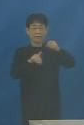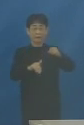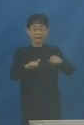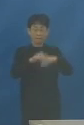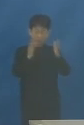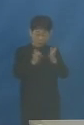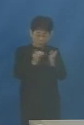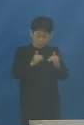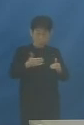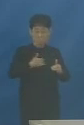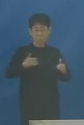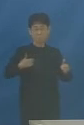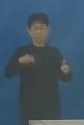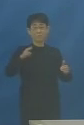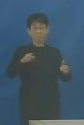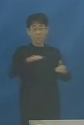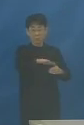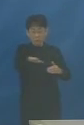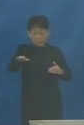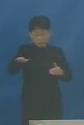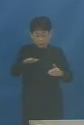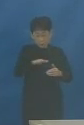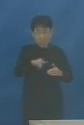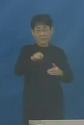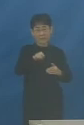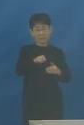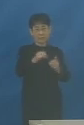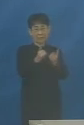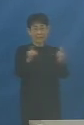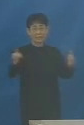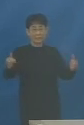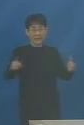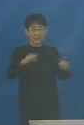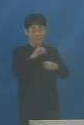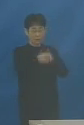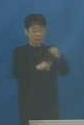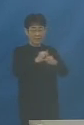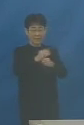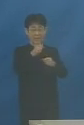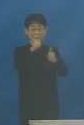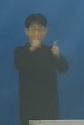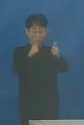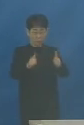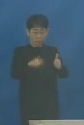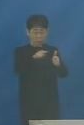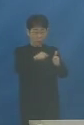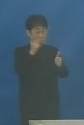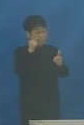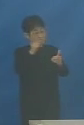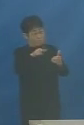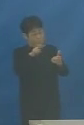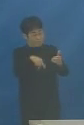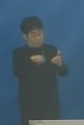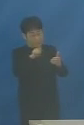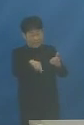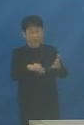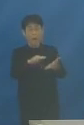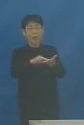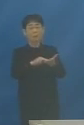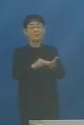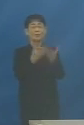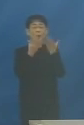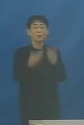ますでそういう方々にへまあこうしたサイトをまた参考にして頂いてワクチンを打った